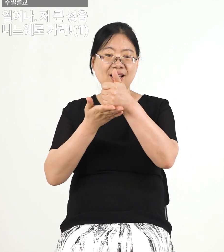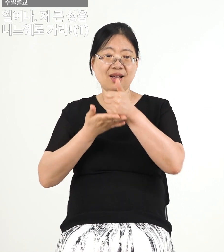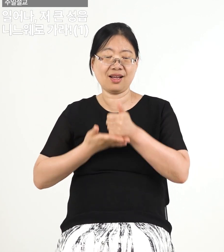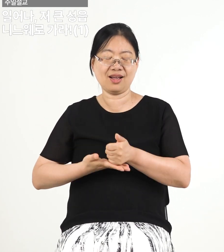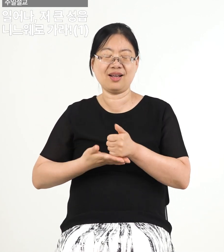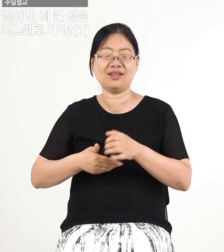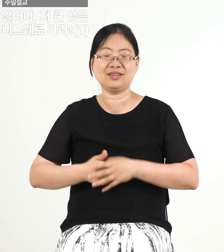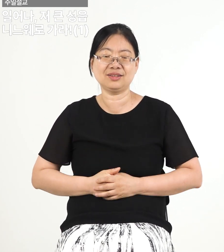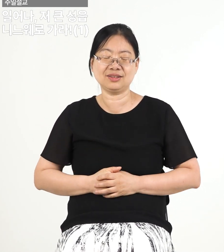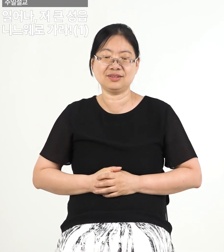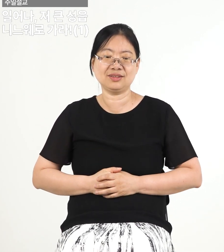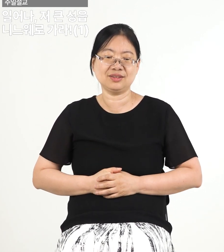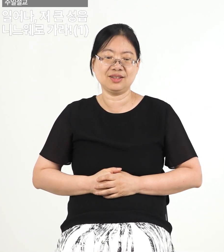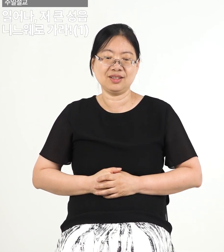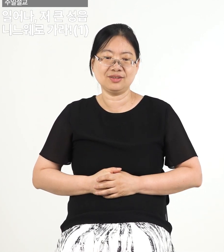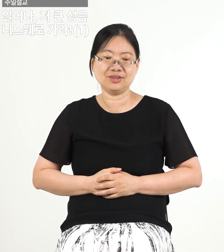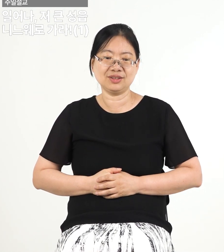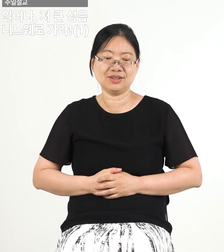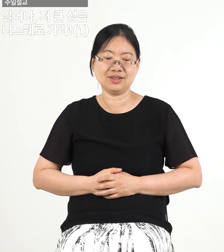맞이합시다.